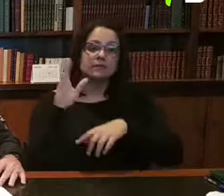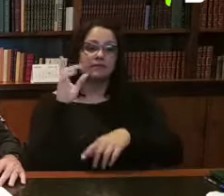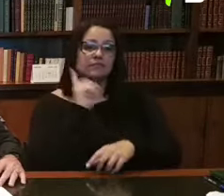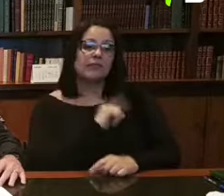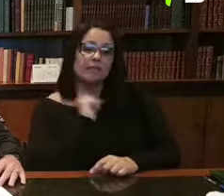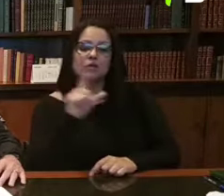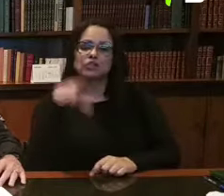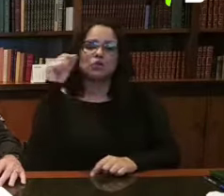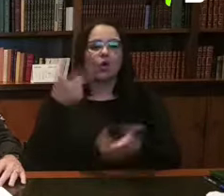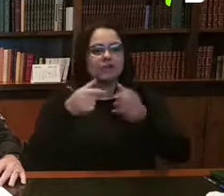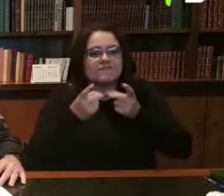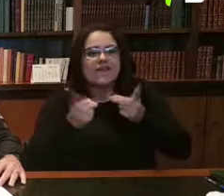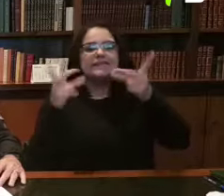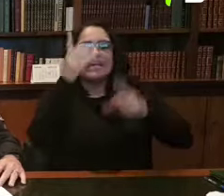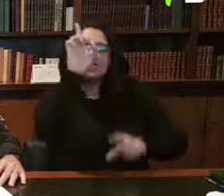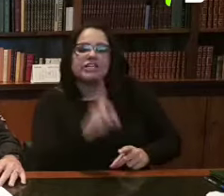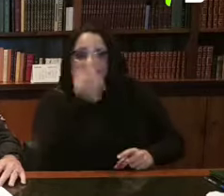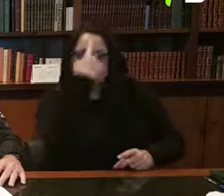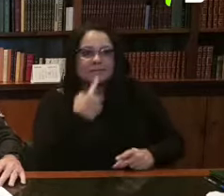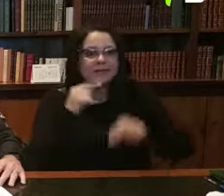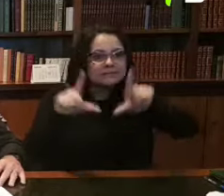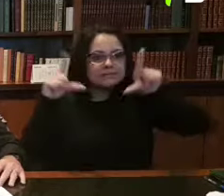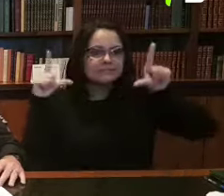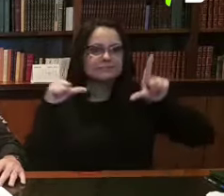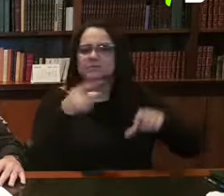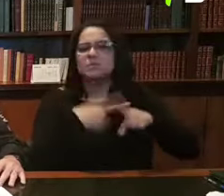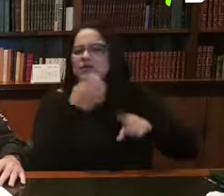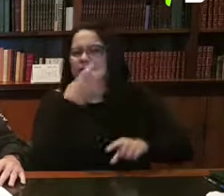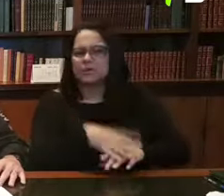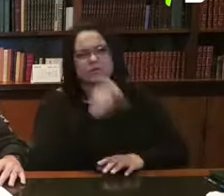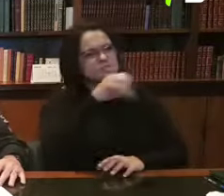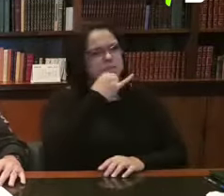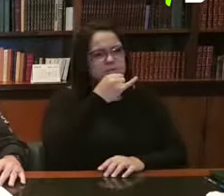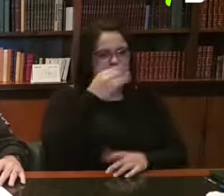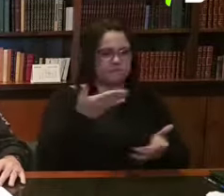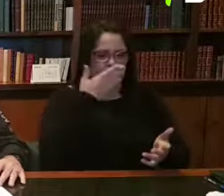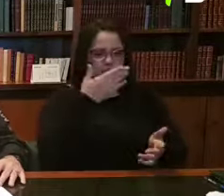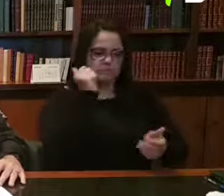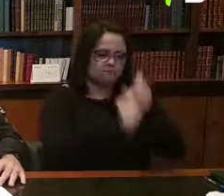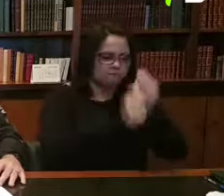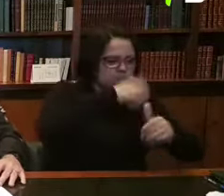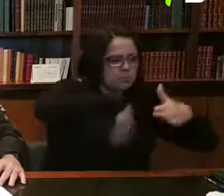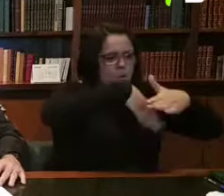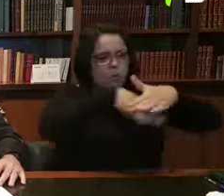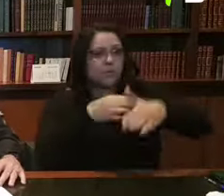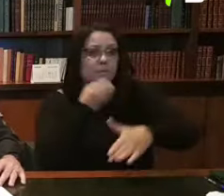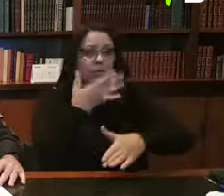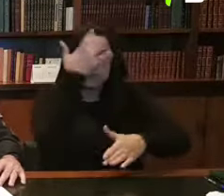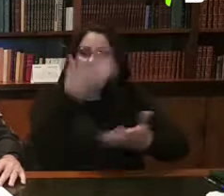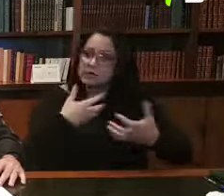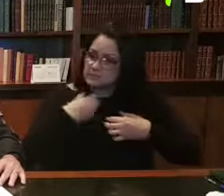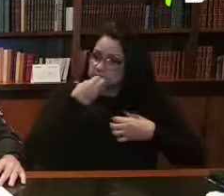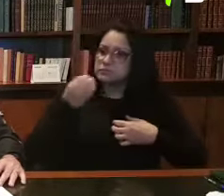vai vender a sua imagem seu dia demais é porque que você é bom você tinha que tá jogando bem tem crack despontando outra só vai